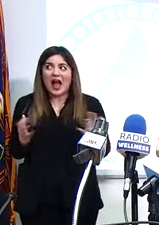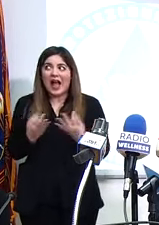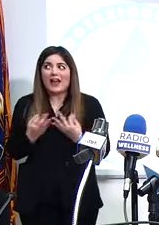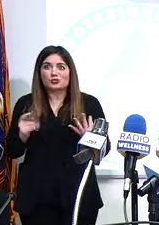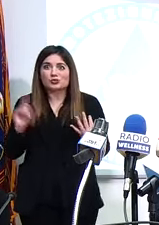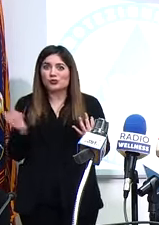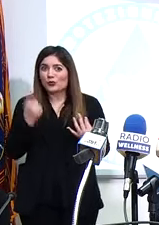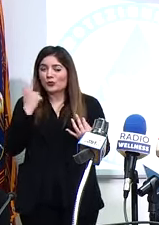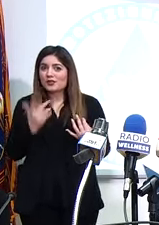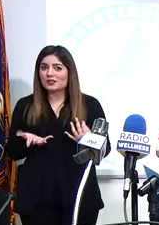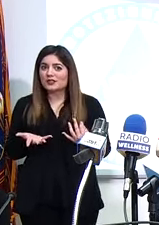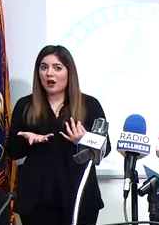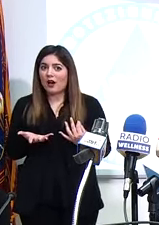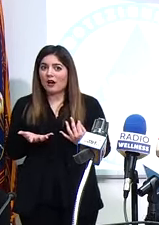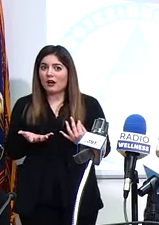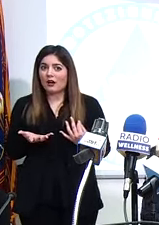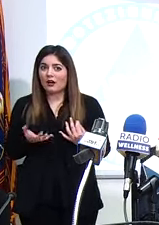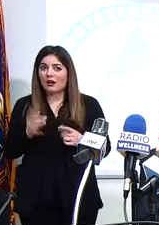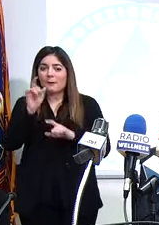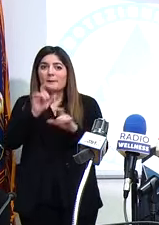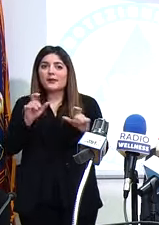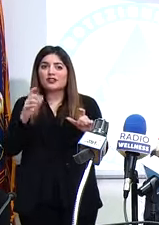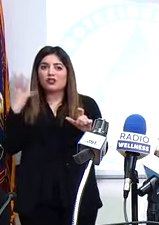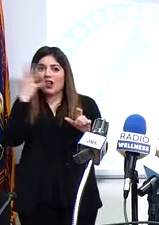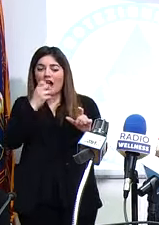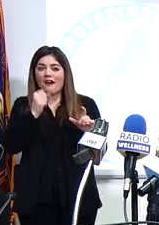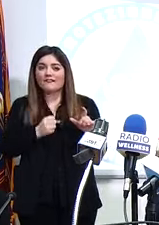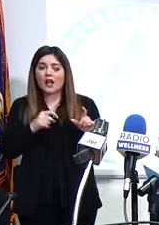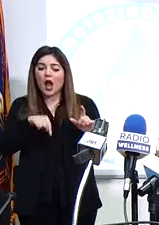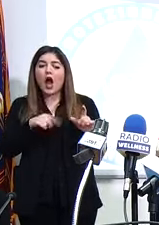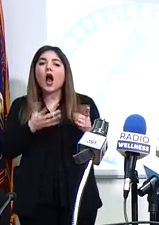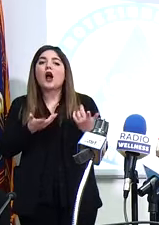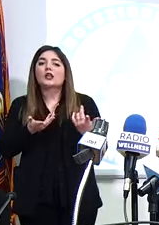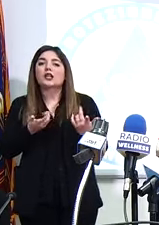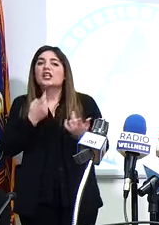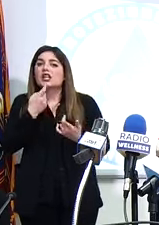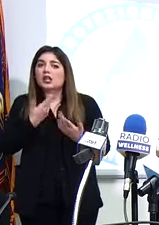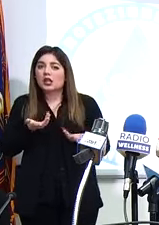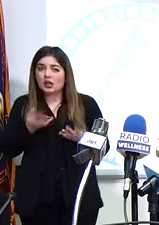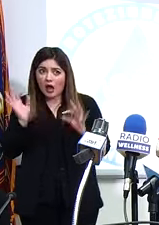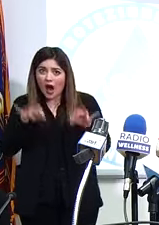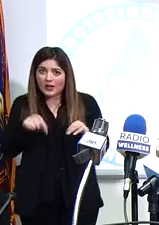Gli africani chi sono? E arrivano qua poi anche. Quindi,